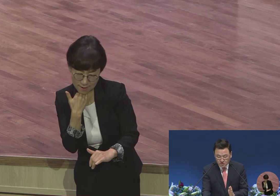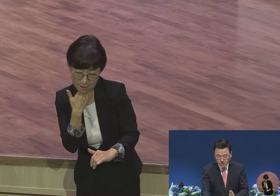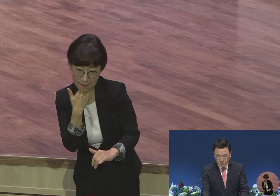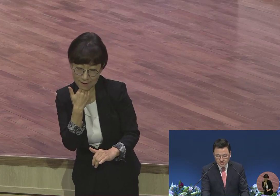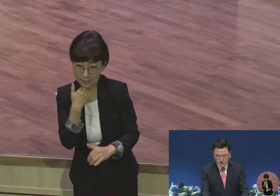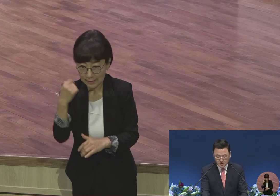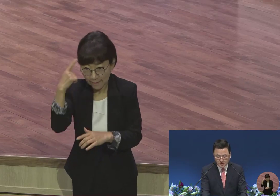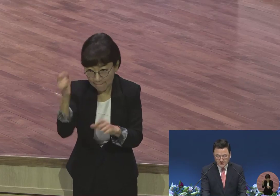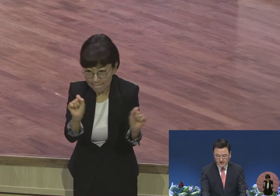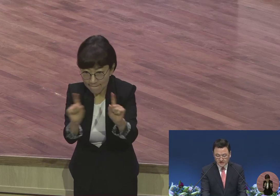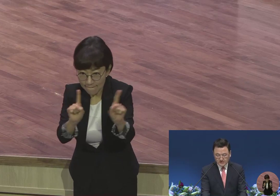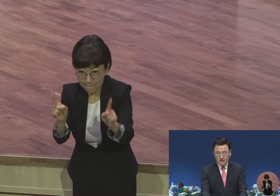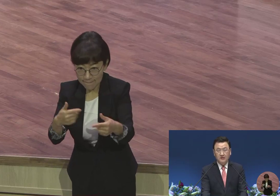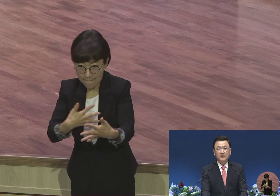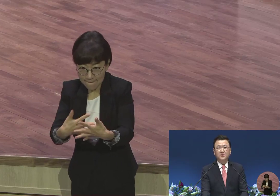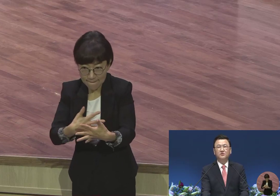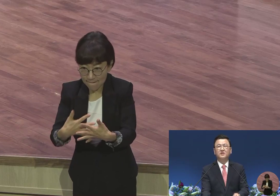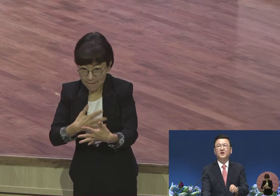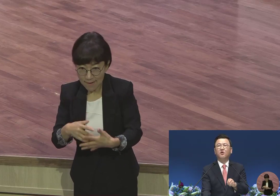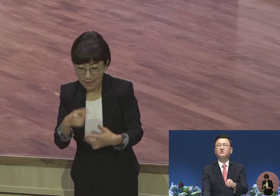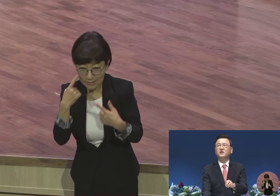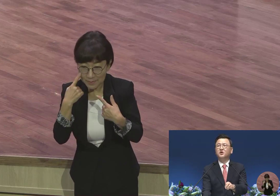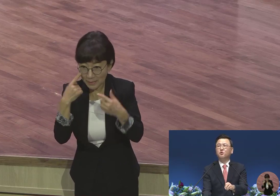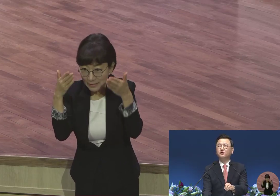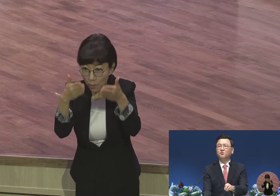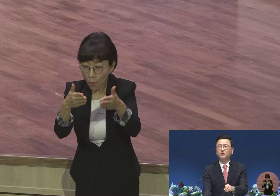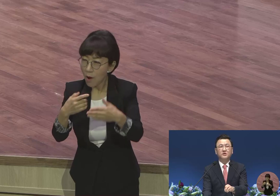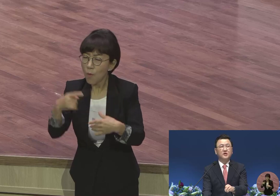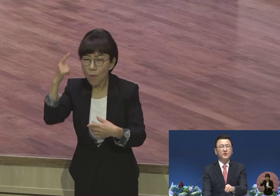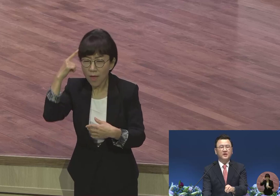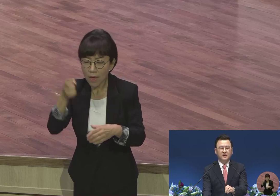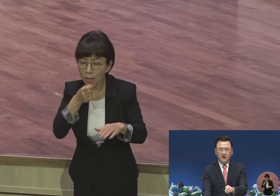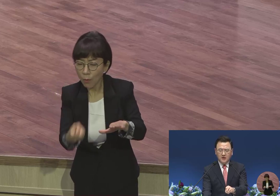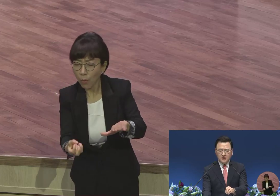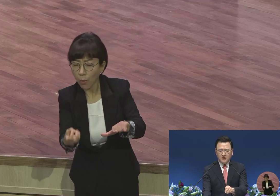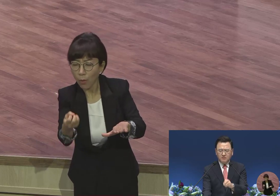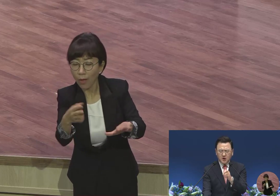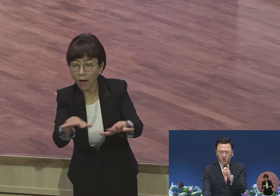긴장된 마음으로 모여있습니다. 천사가 언제 내려올지 모르기